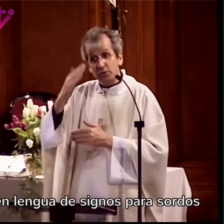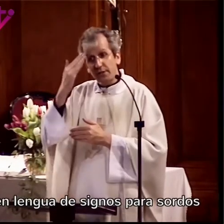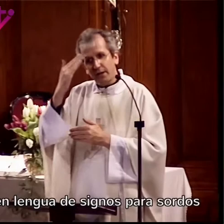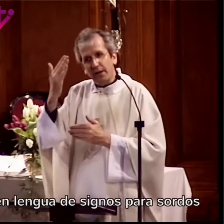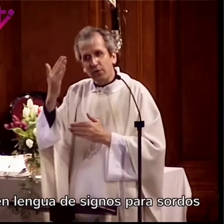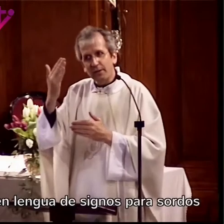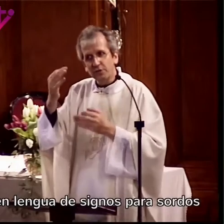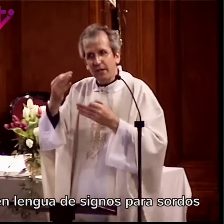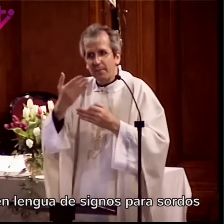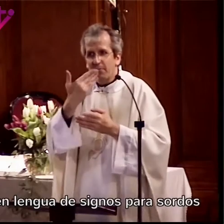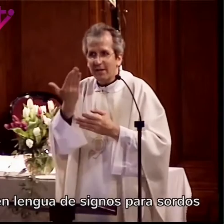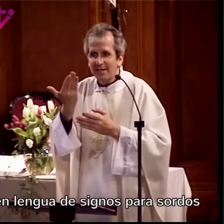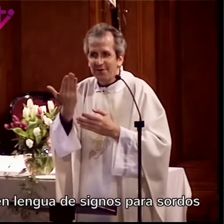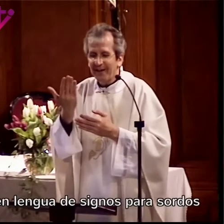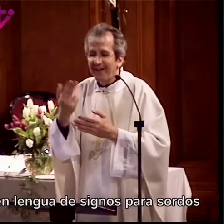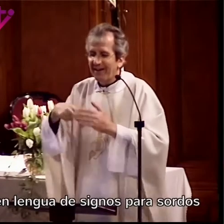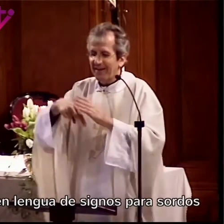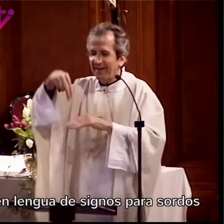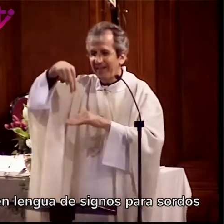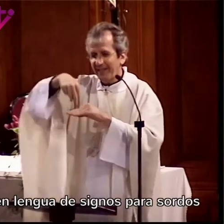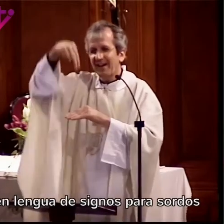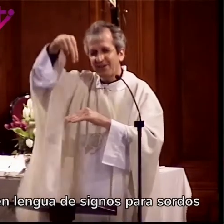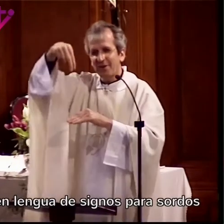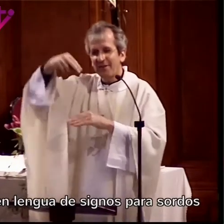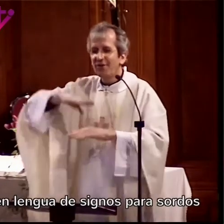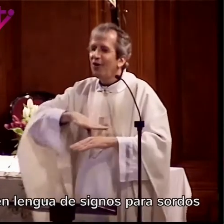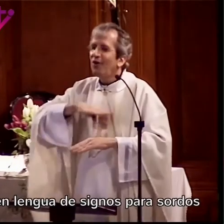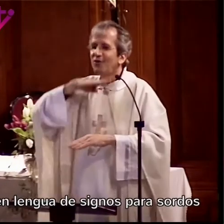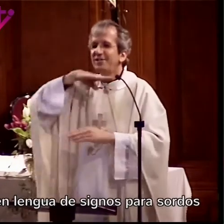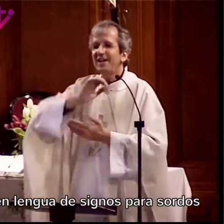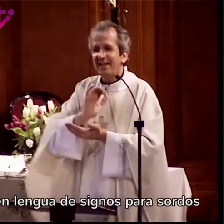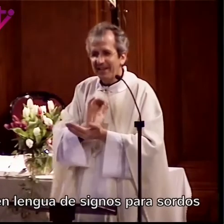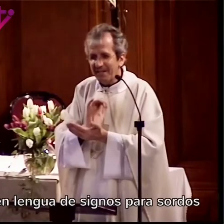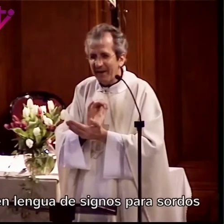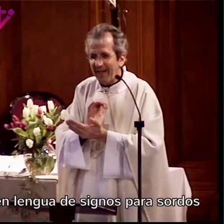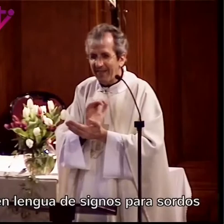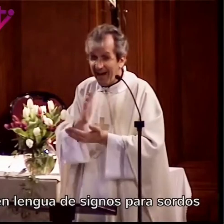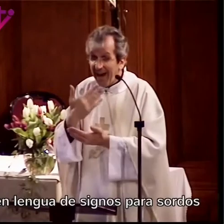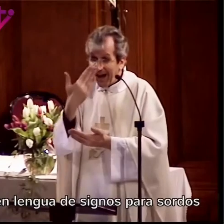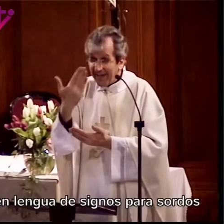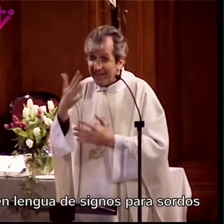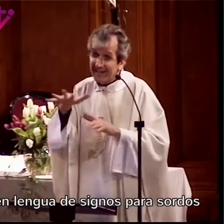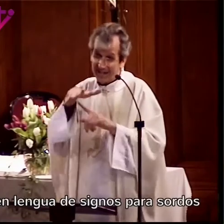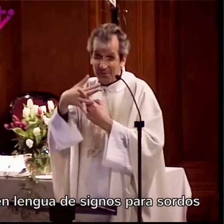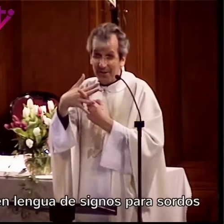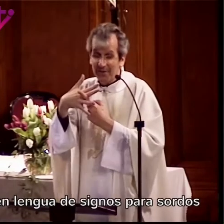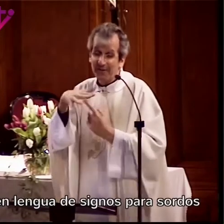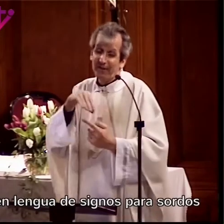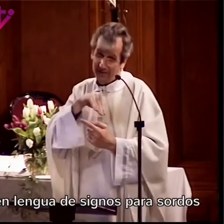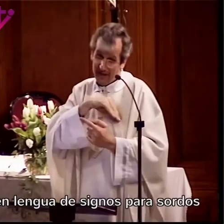recordamos y que le pedimos al Señor que la certeza de la resurrección nos llene de esperanza ante esta situación de la